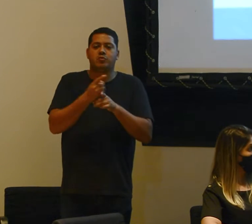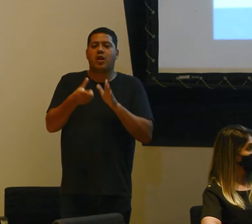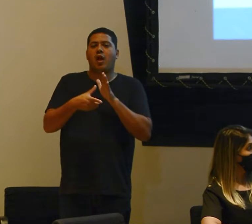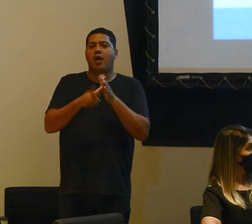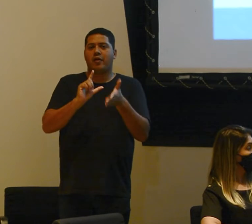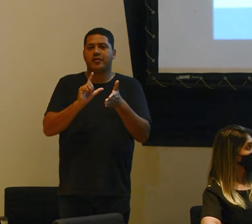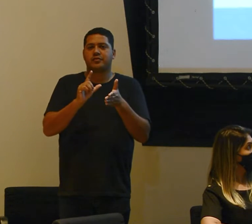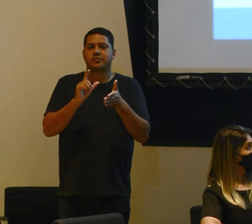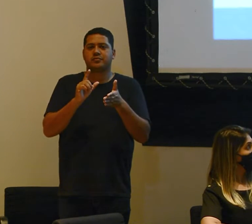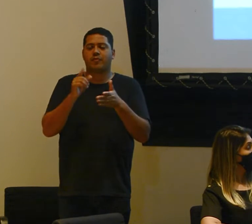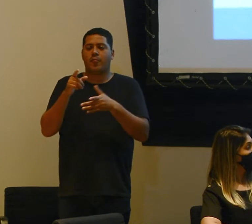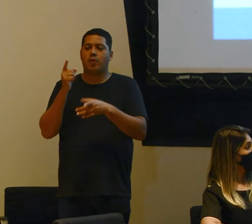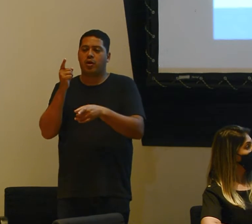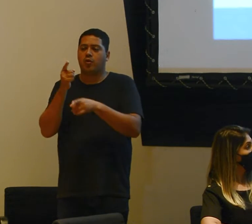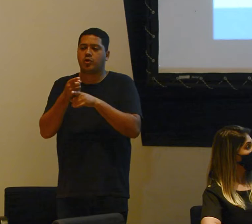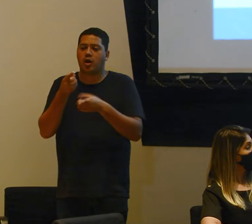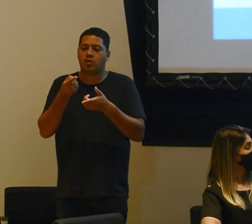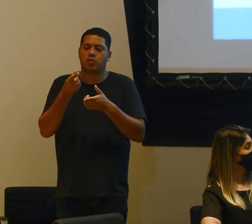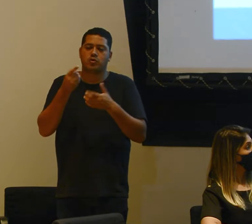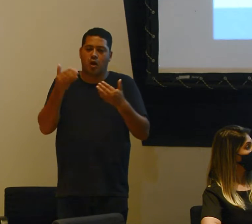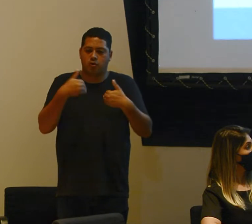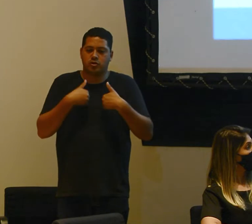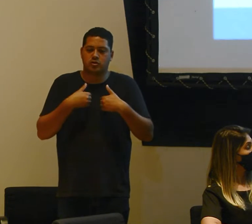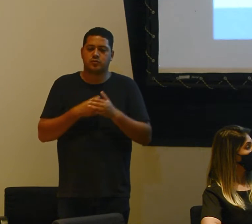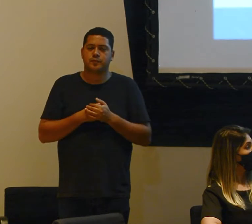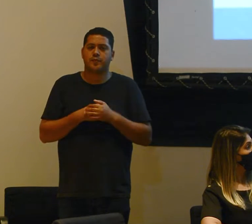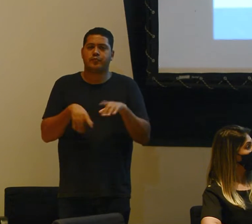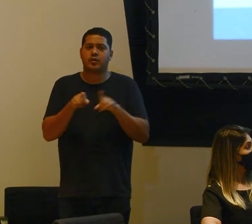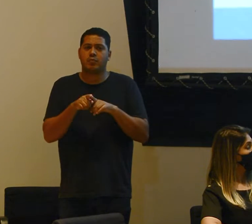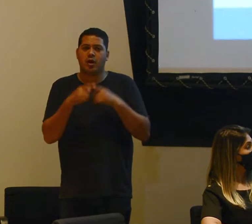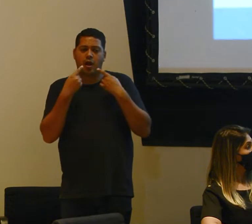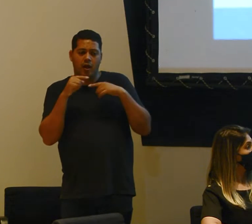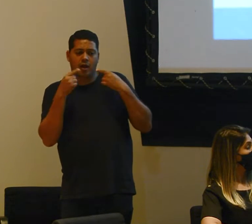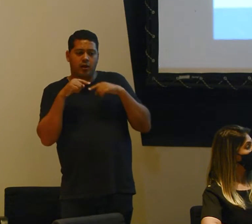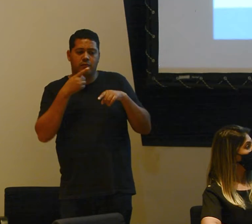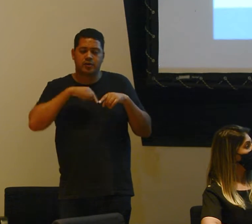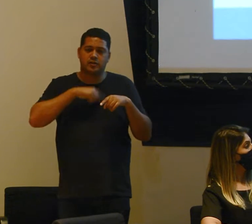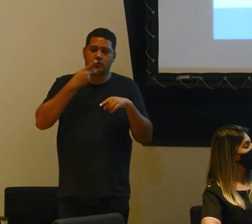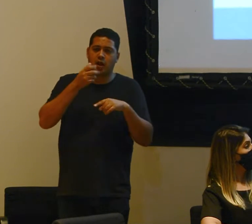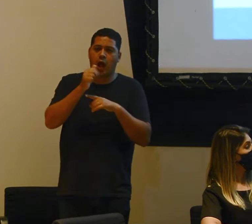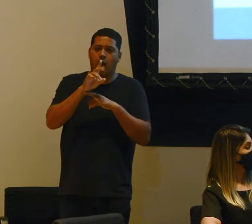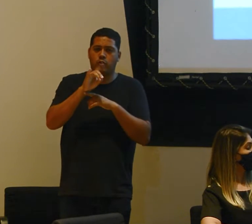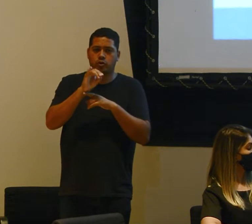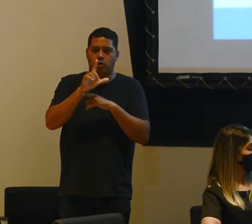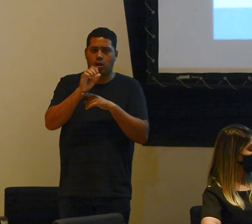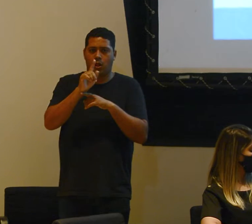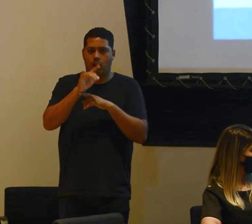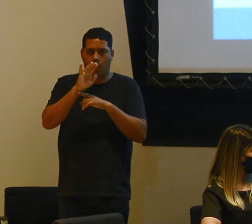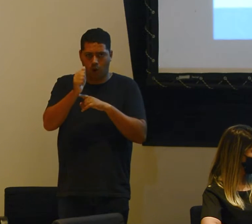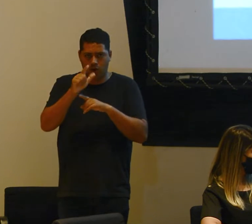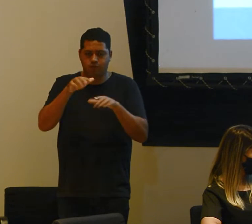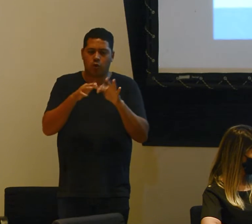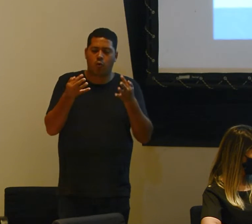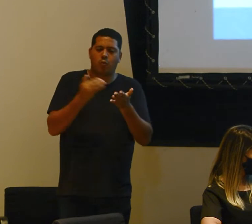que o diagnóstico de autismo. E as queixas que a gente pode chamar de audiológicas são muito comuns no início da